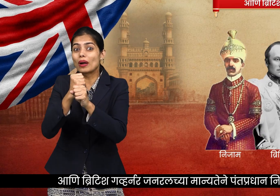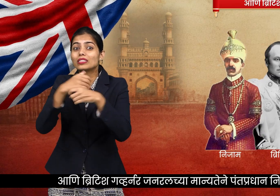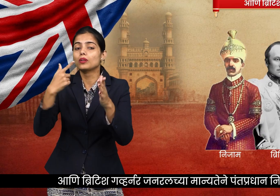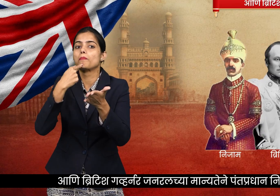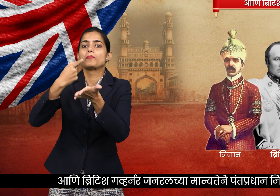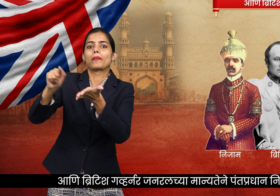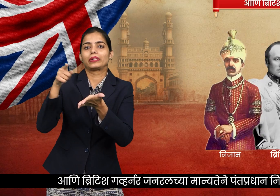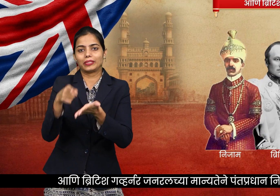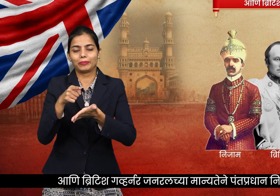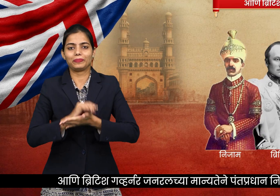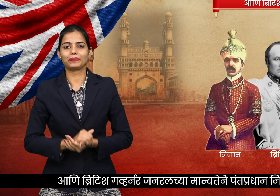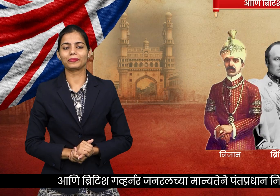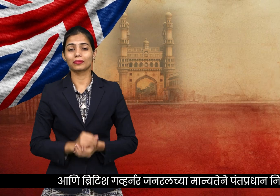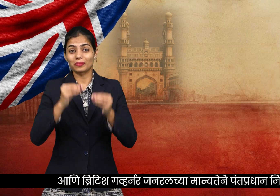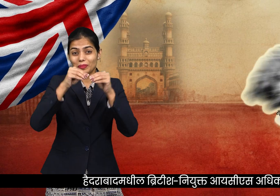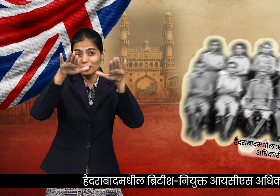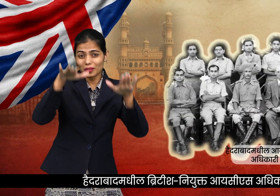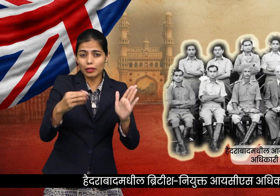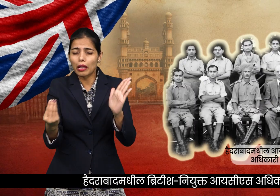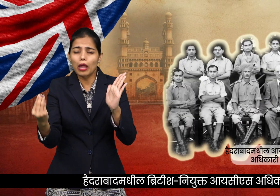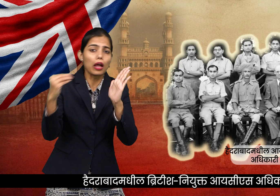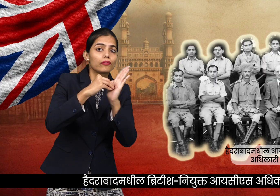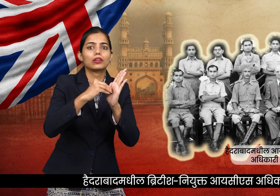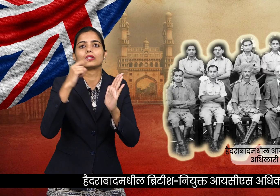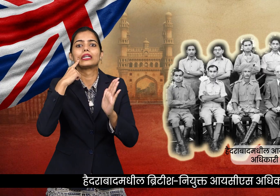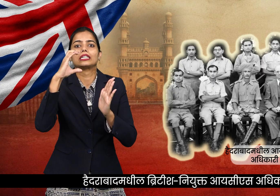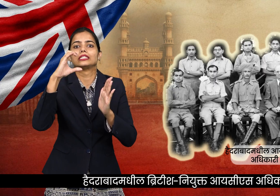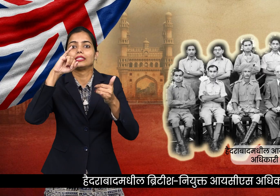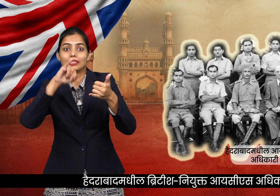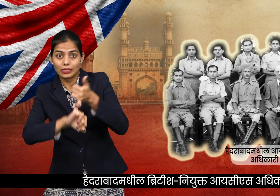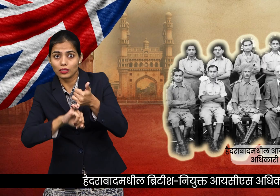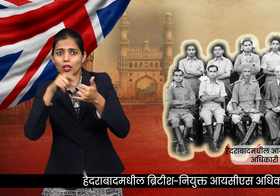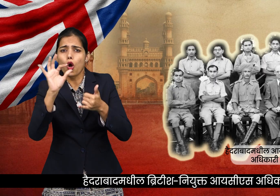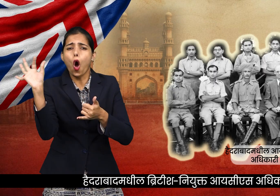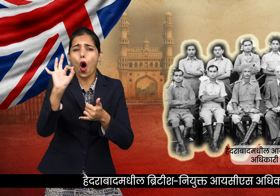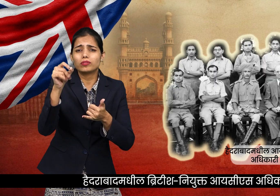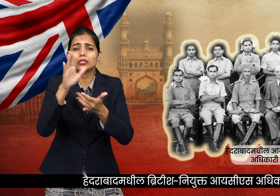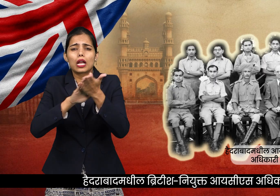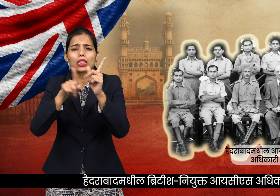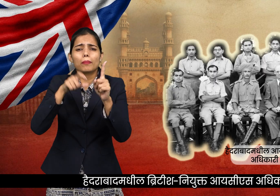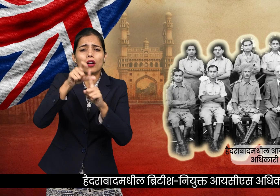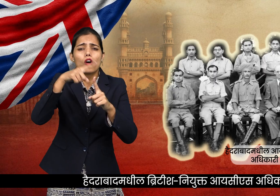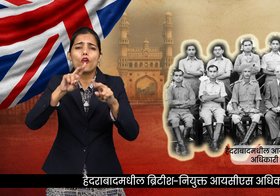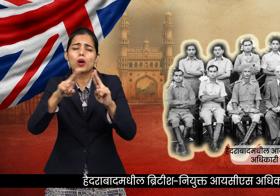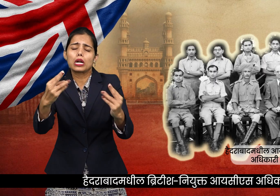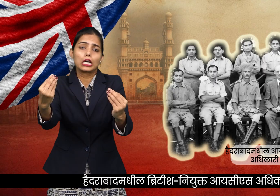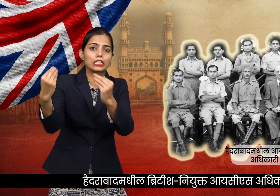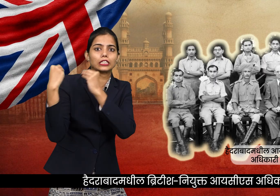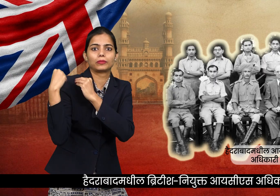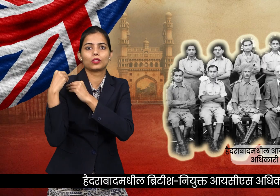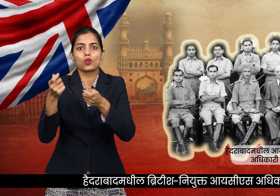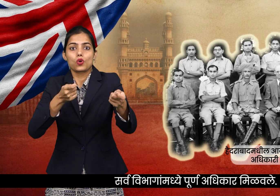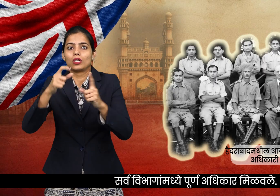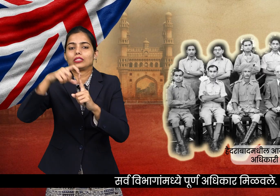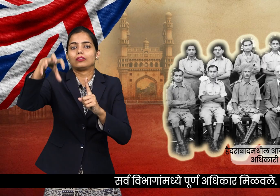पंतप्रधान निवडावे लागले. हैदराबाद मधील ब्रिटिश नियुक्त ICS